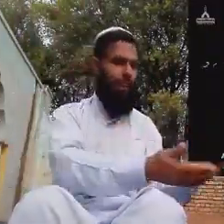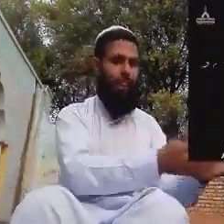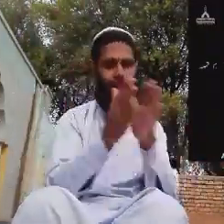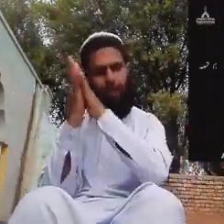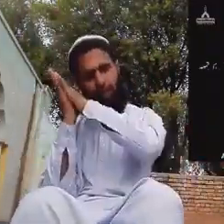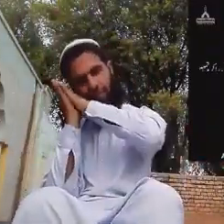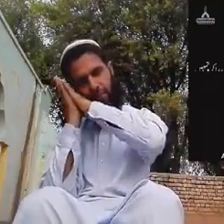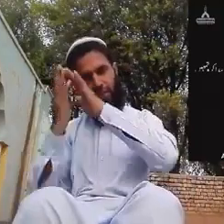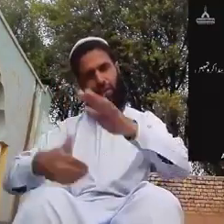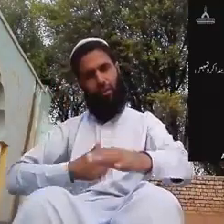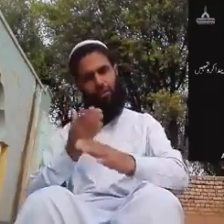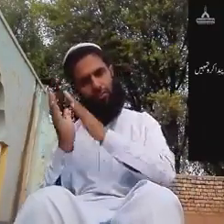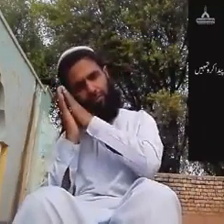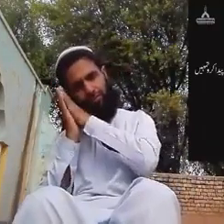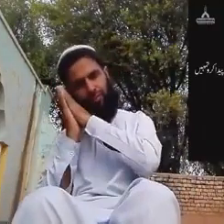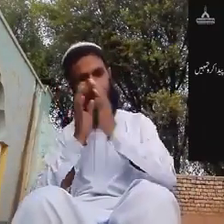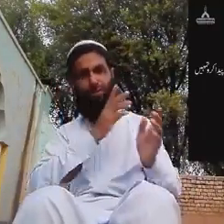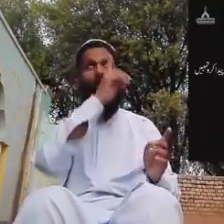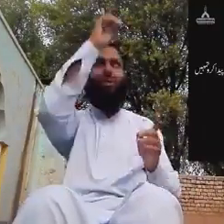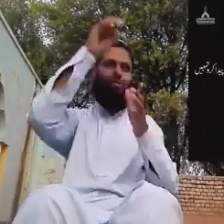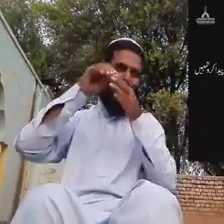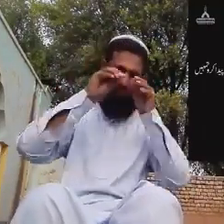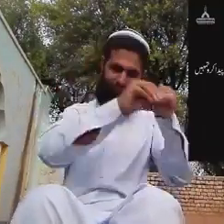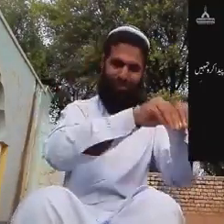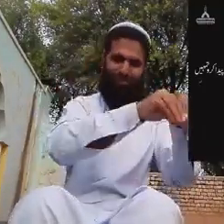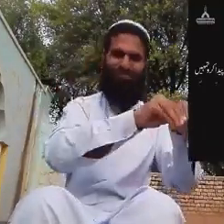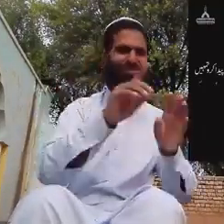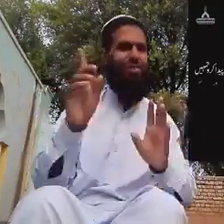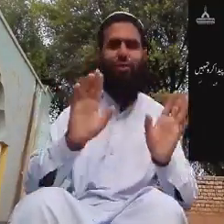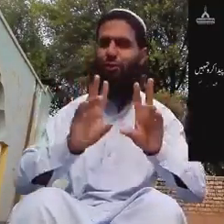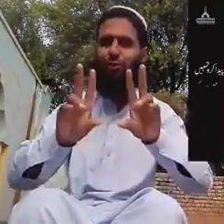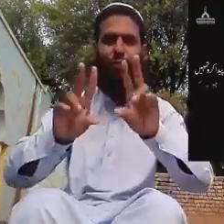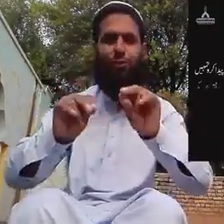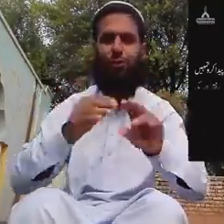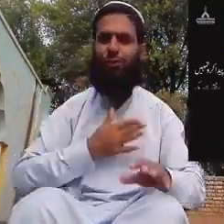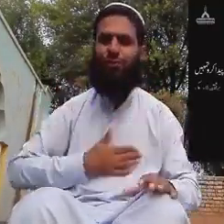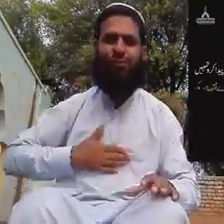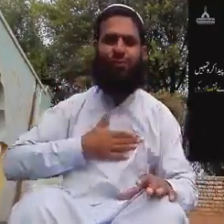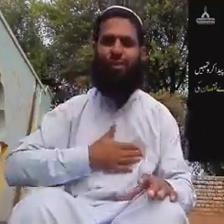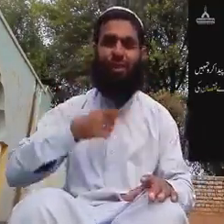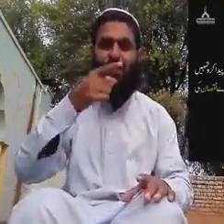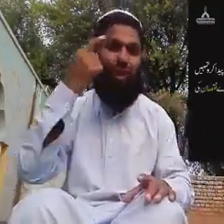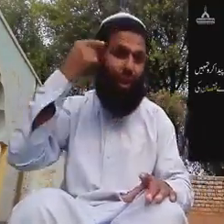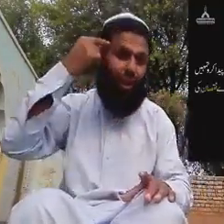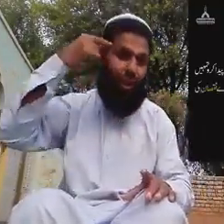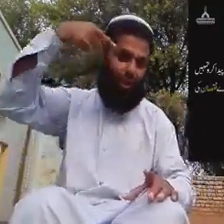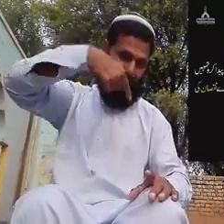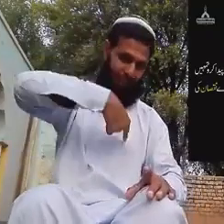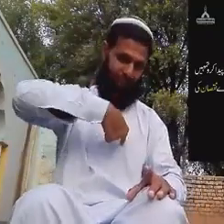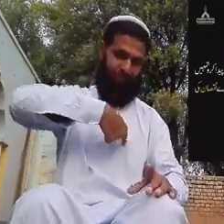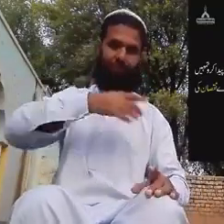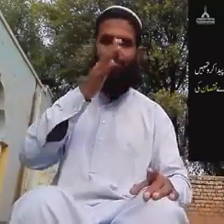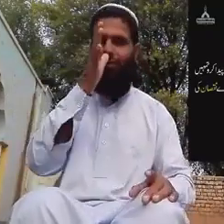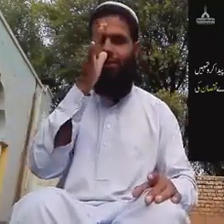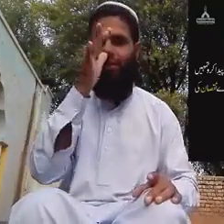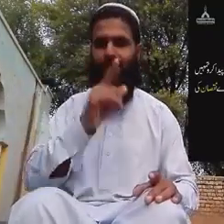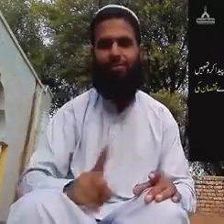दरमियान ताल्लुक पैदा करो। तुम्हें रिस्क दिया जाएगा, तुम्हारी मदद भी की जाएगी और तुम्हारे नुकसान की तलाफी भी की